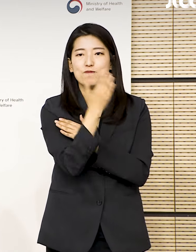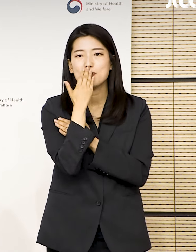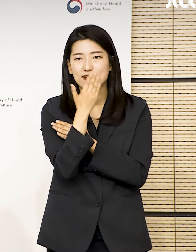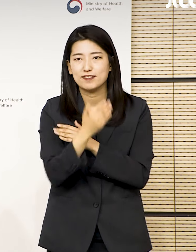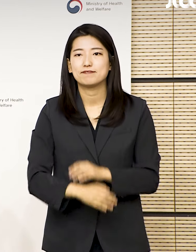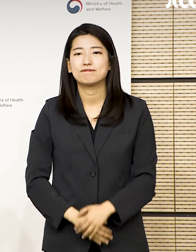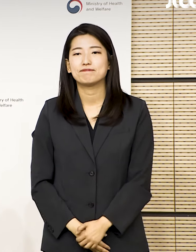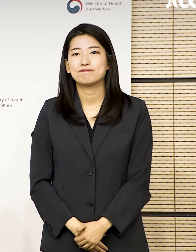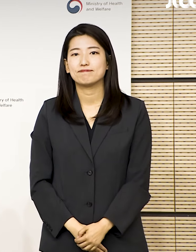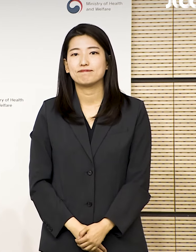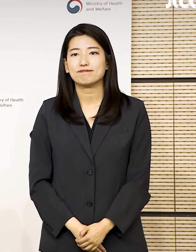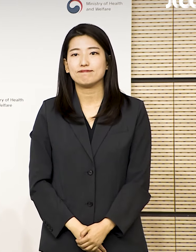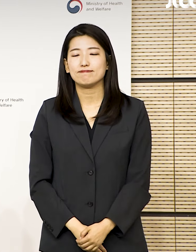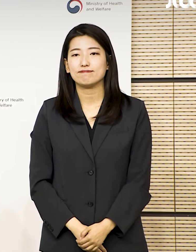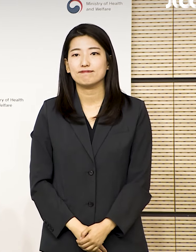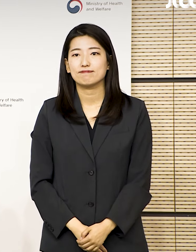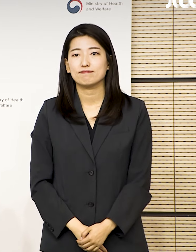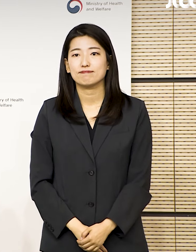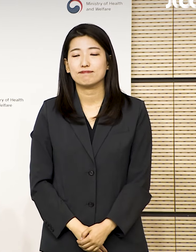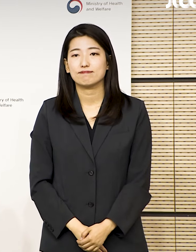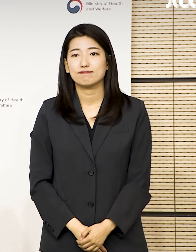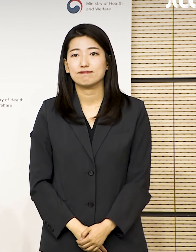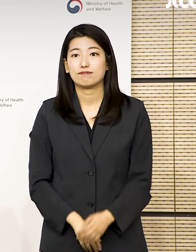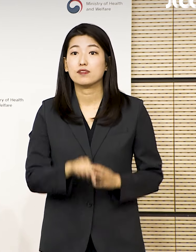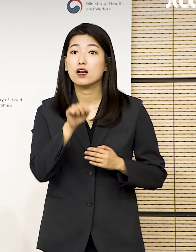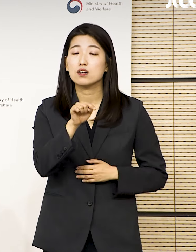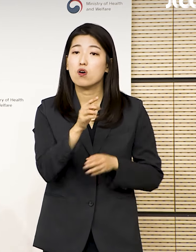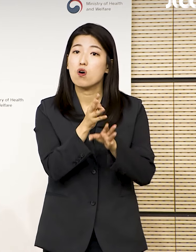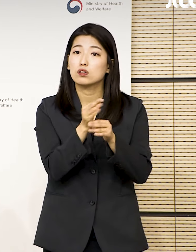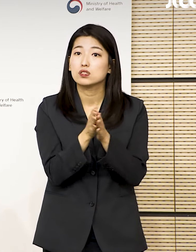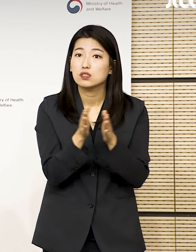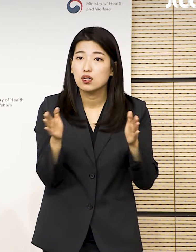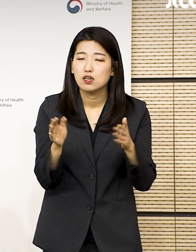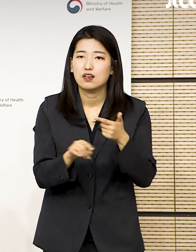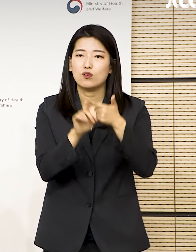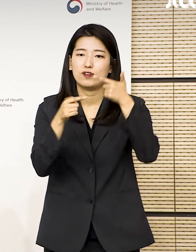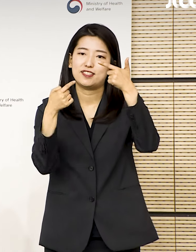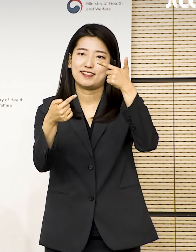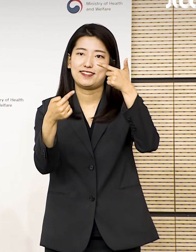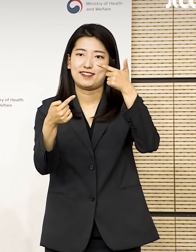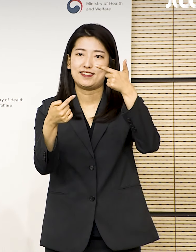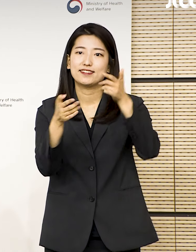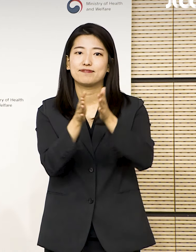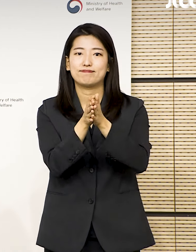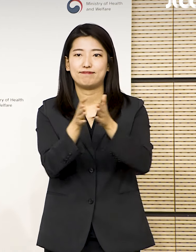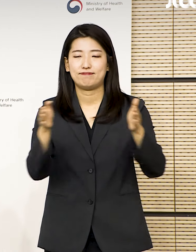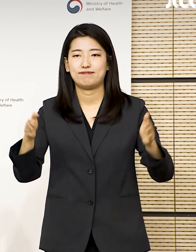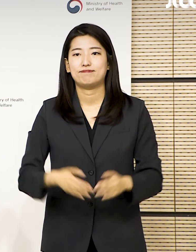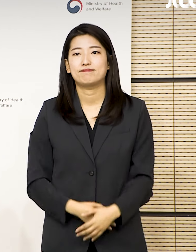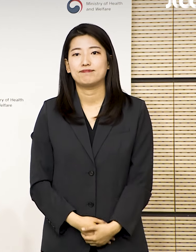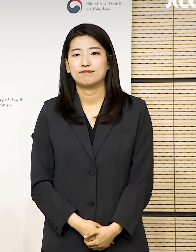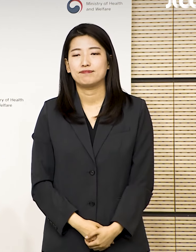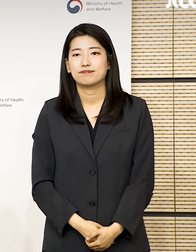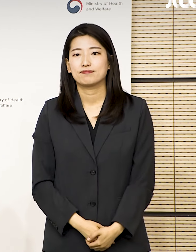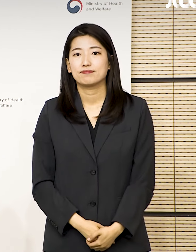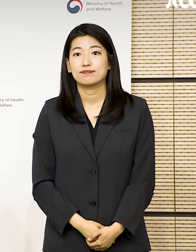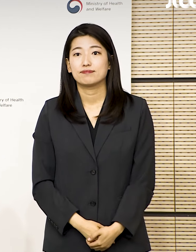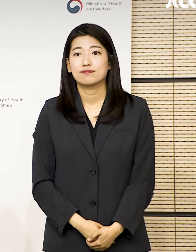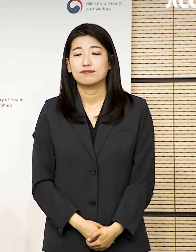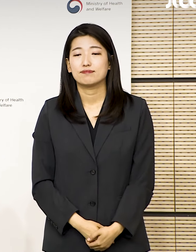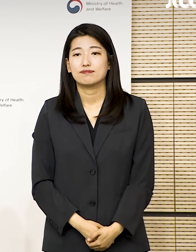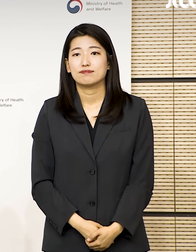적용됩니다 이러한 개선 내용은 급여 기준 고시를 개정하여 6월 1일부터 적용할 계획입니다